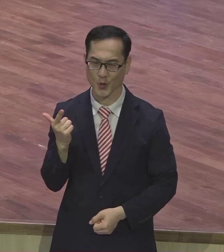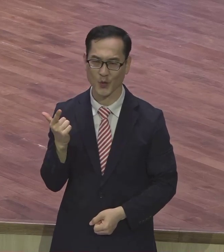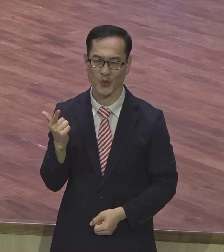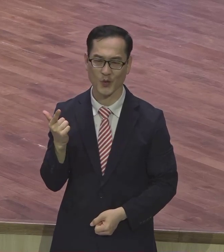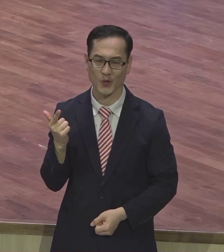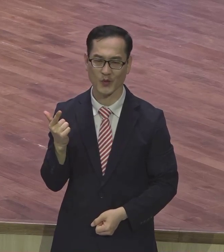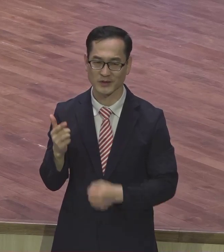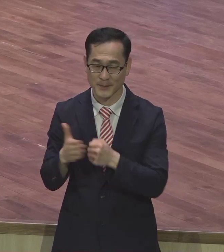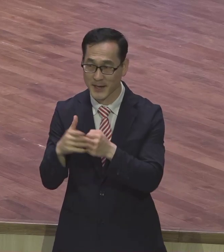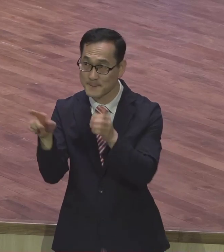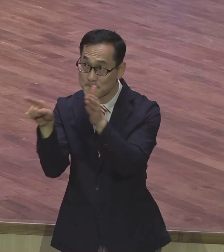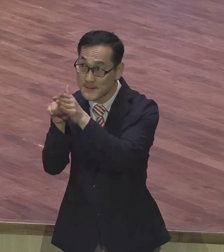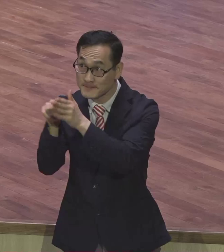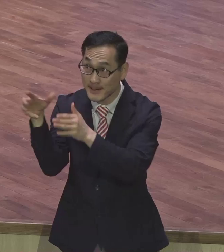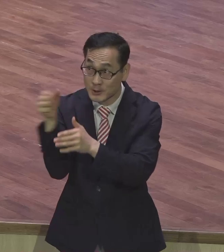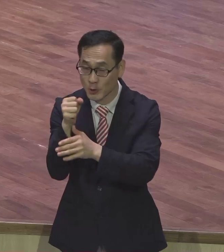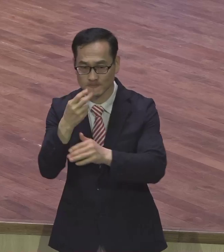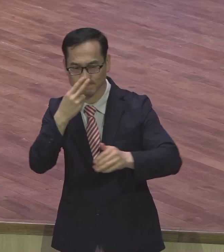도전하자.